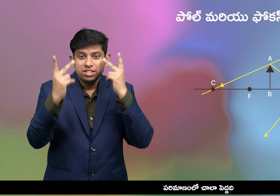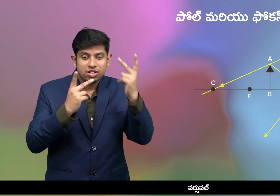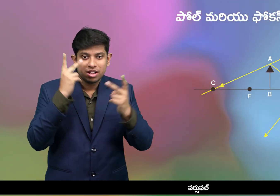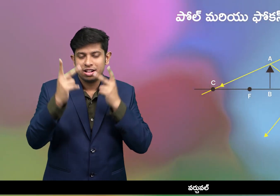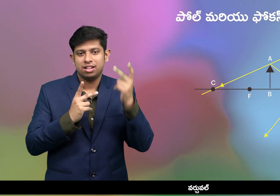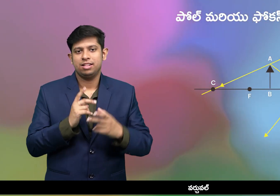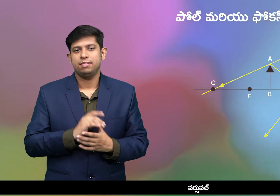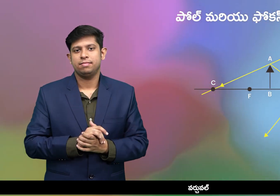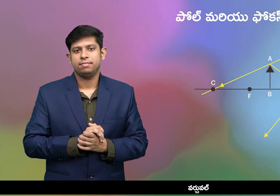వర్చువల్.